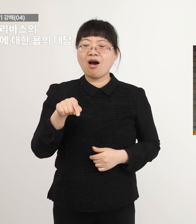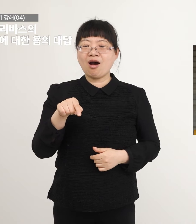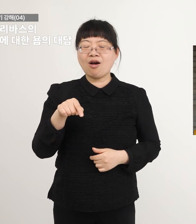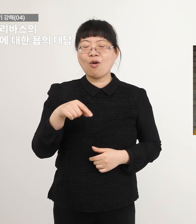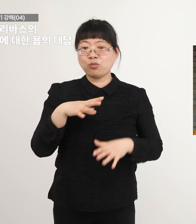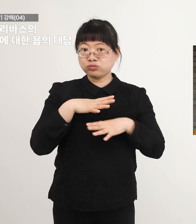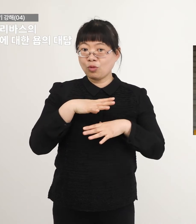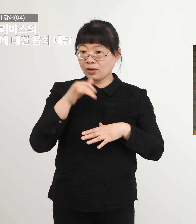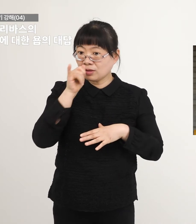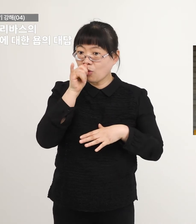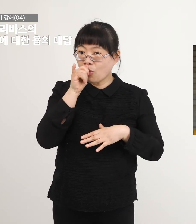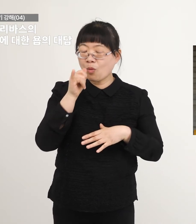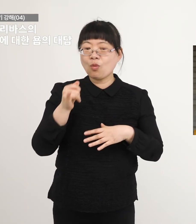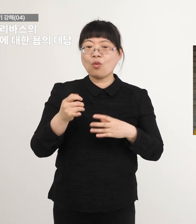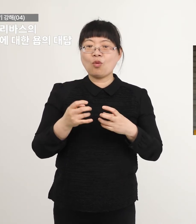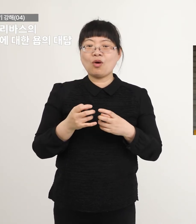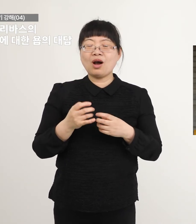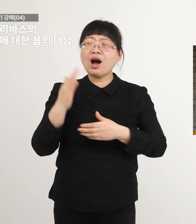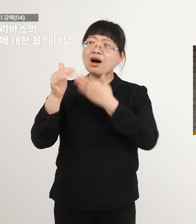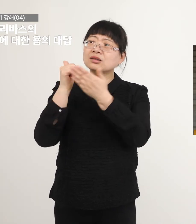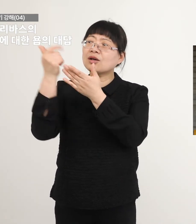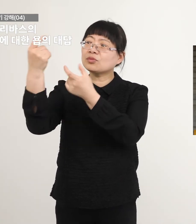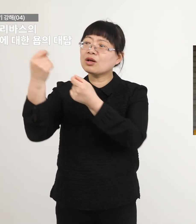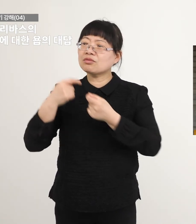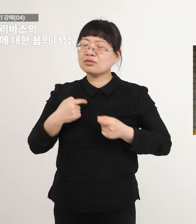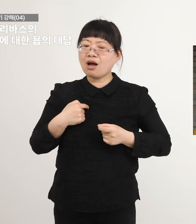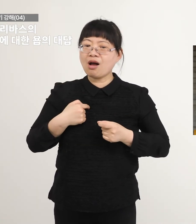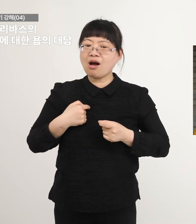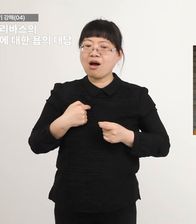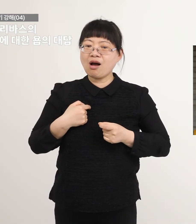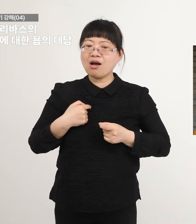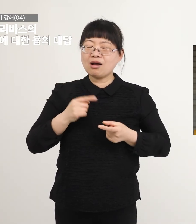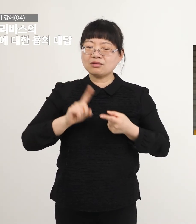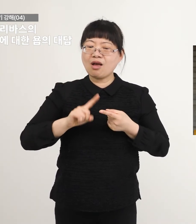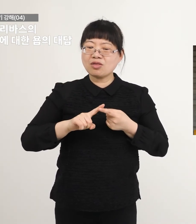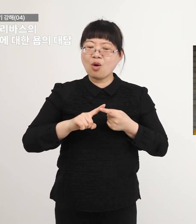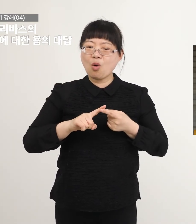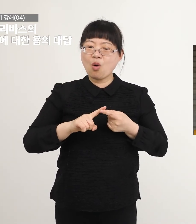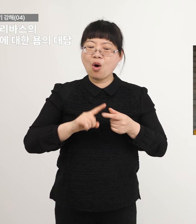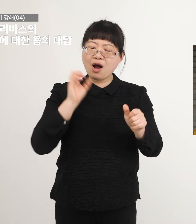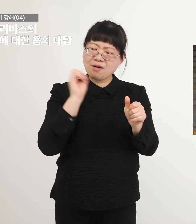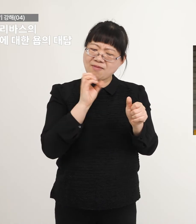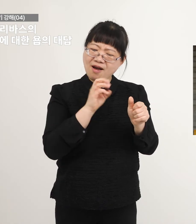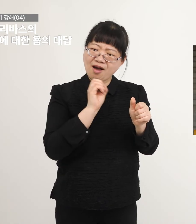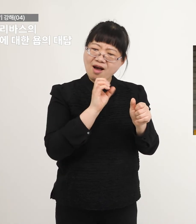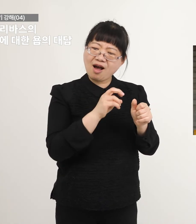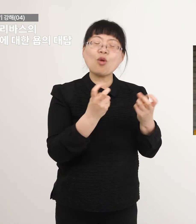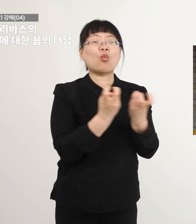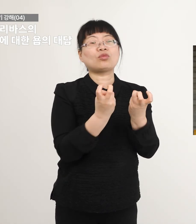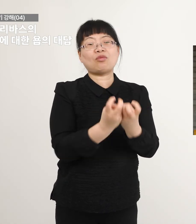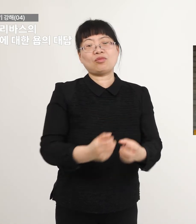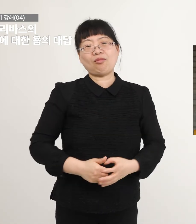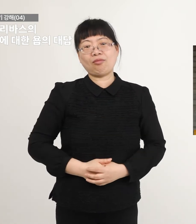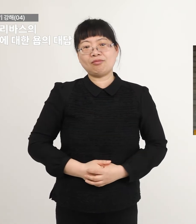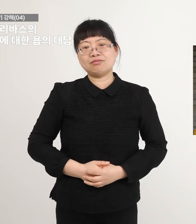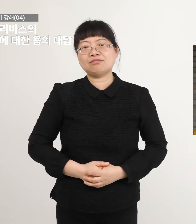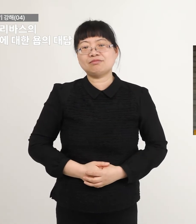그렇게 하나님처럼 나한테 고발할 수가 있니? 그 뜻이에요.